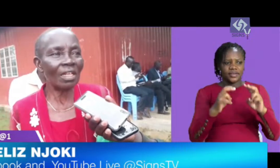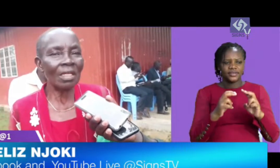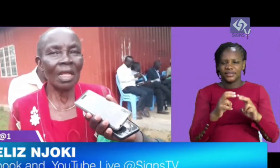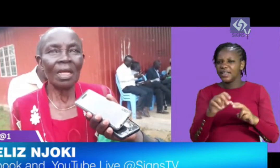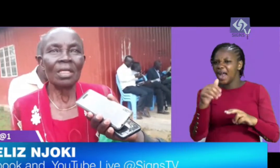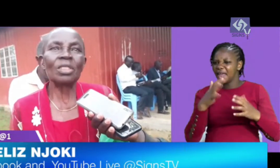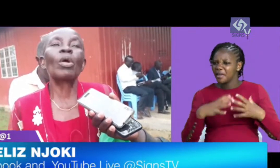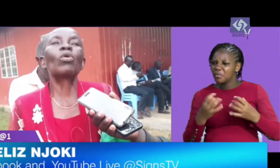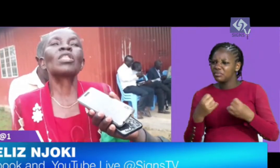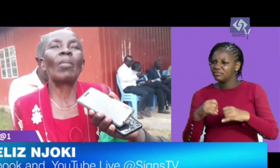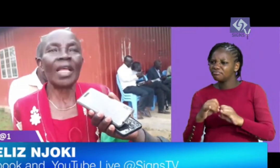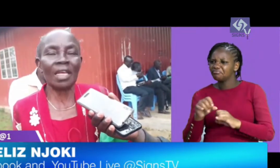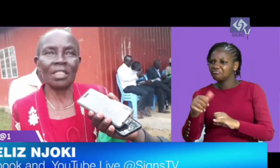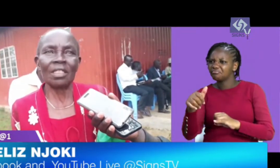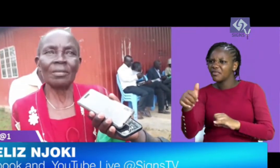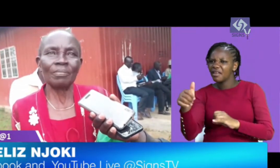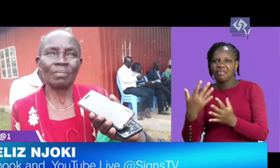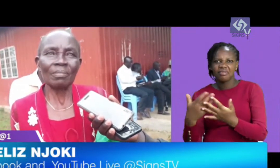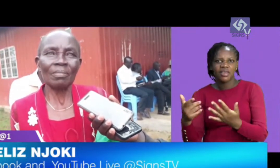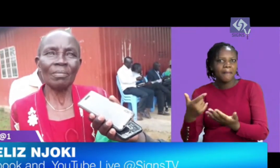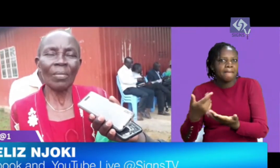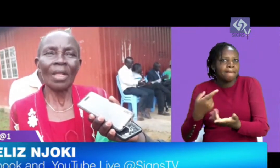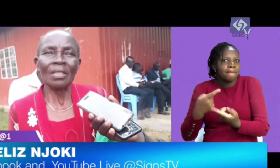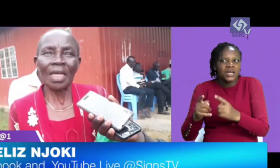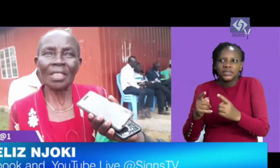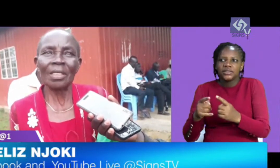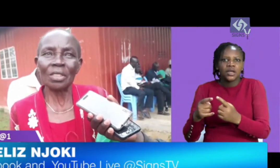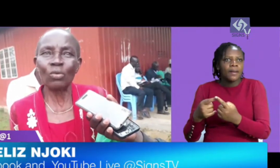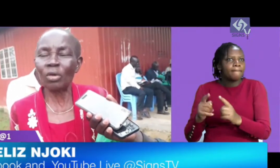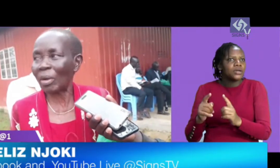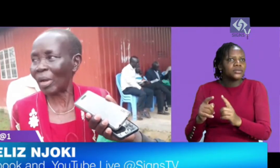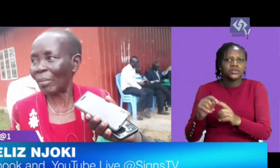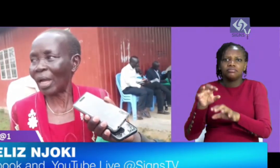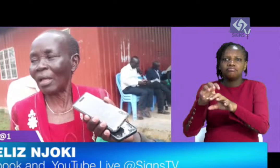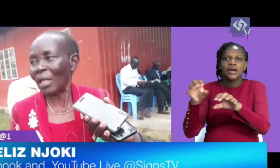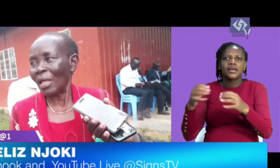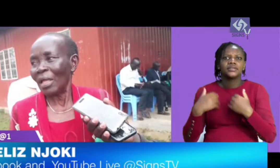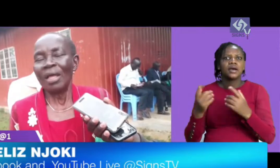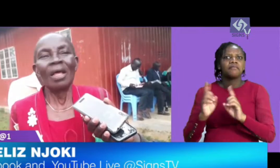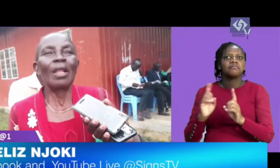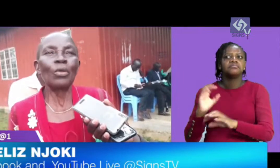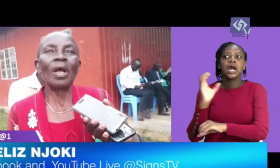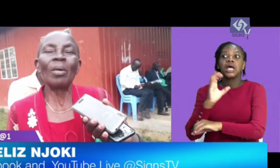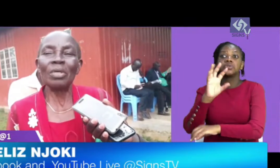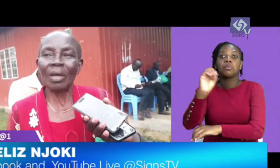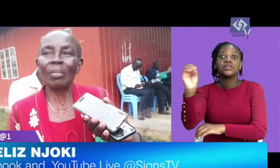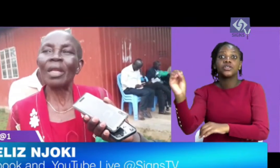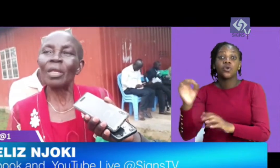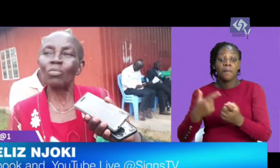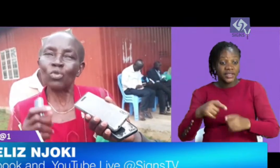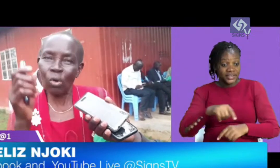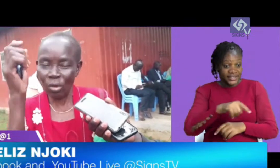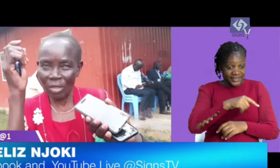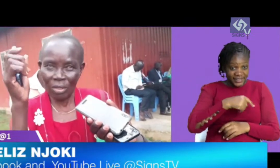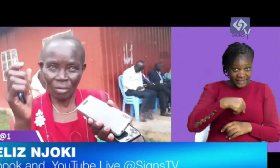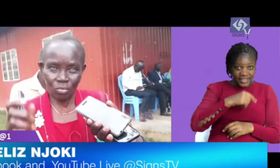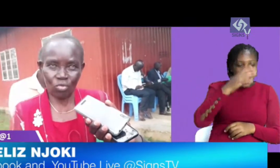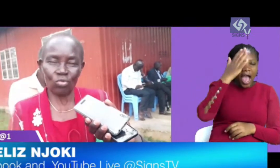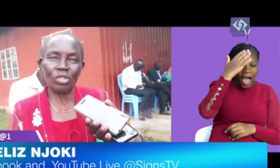zingine zimekosa market. Sasa sisi watu wa pamba najua kabisa mbele ni